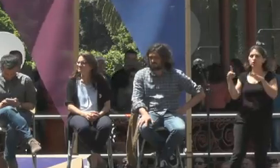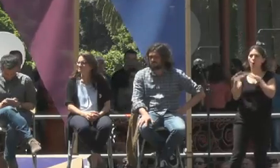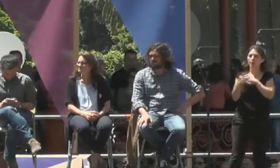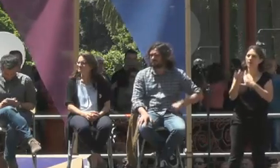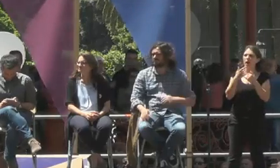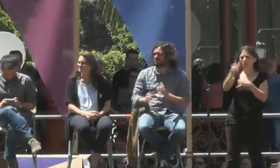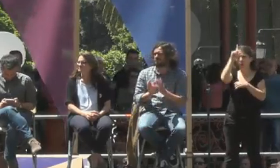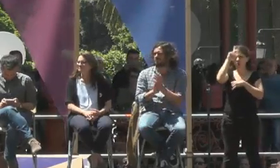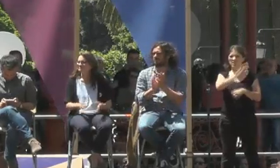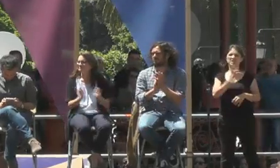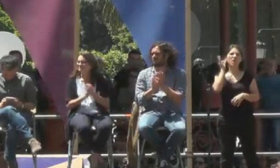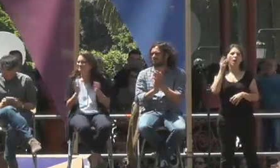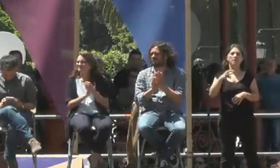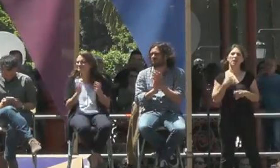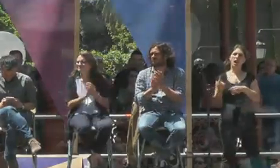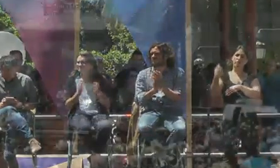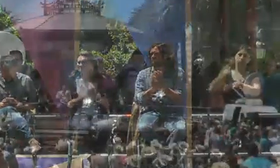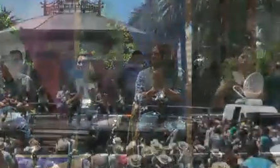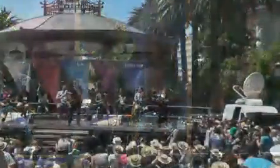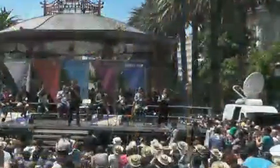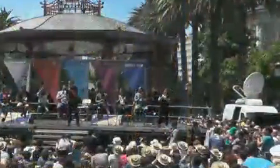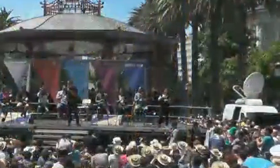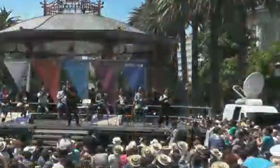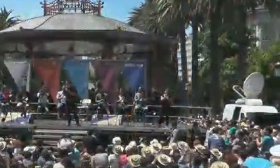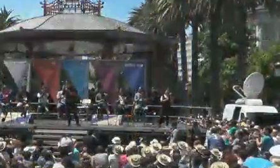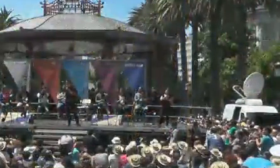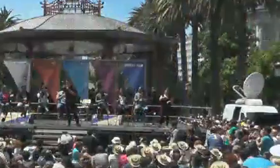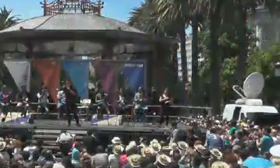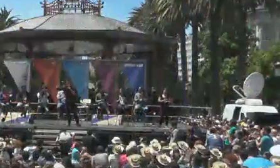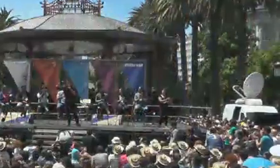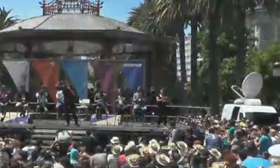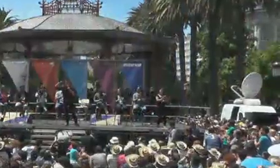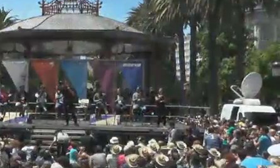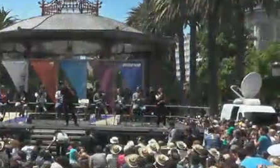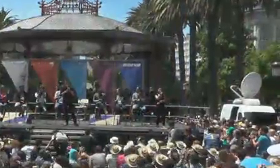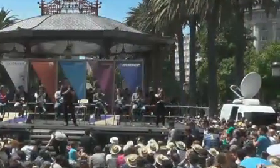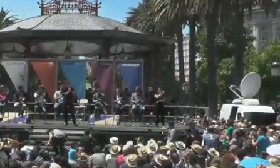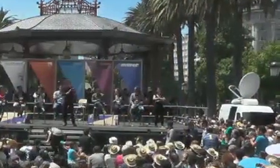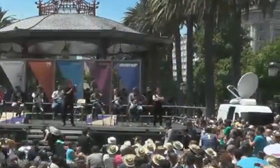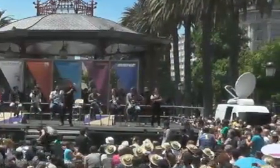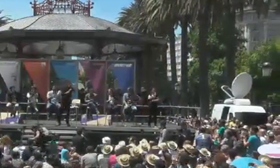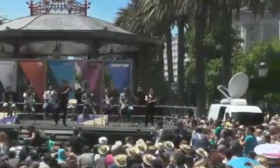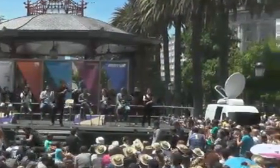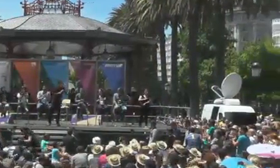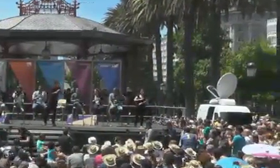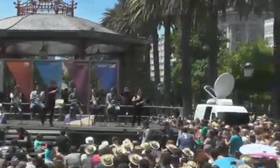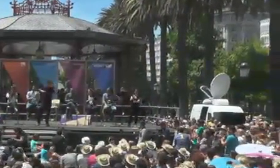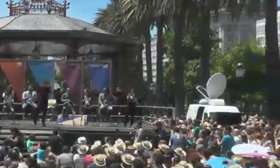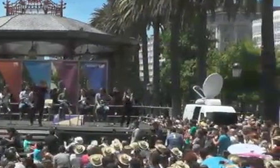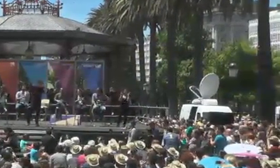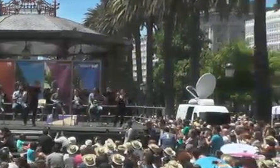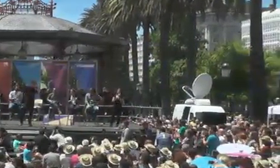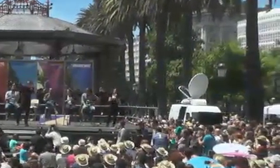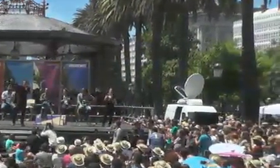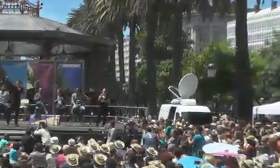vienen bien a la señora Merkel y a machacar a nuestra economía. A mí me enseñaron que un gobernante malo es el que aprieta a su pueblo y